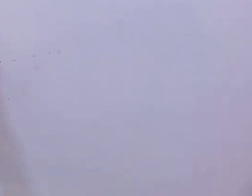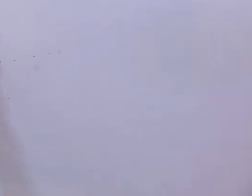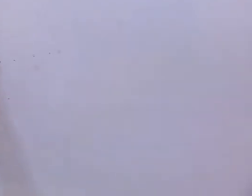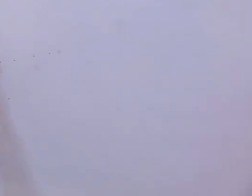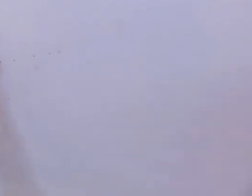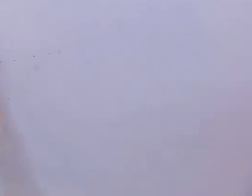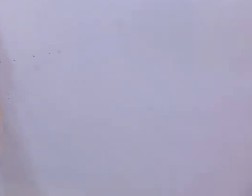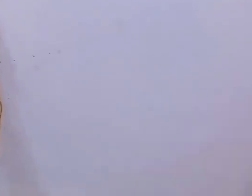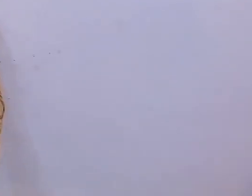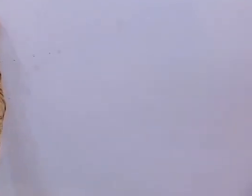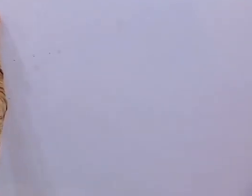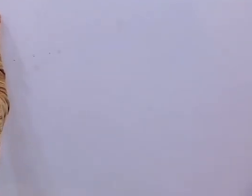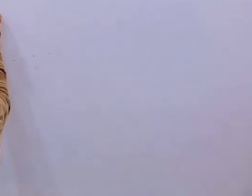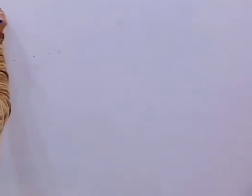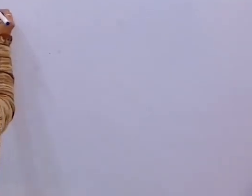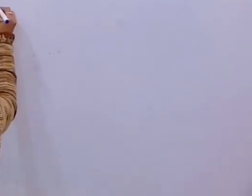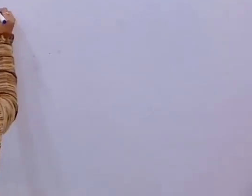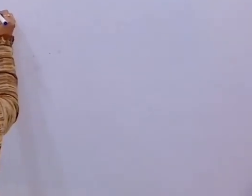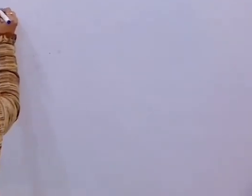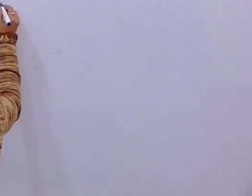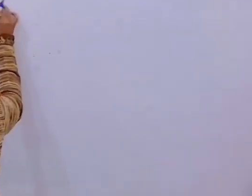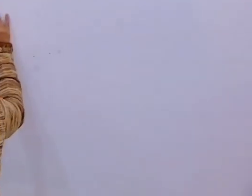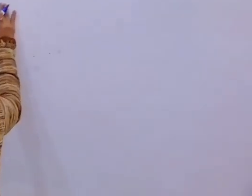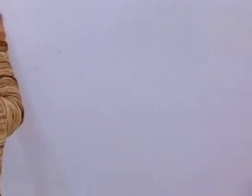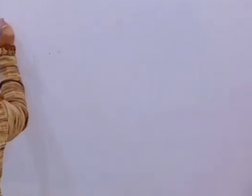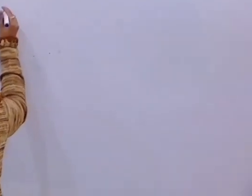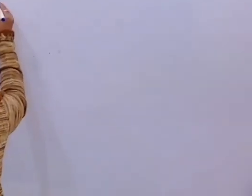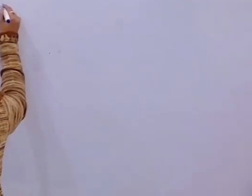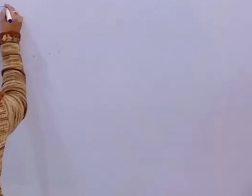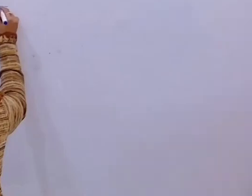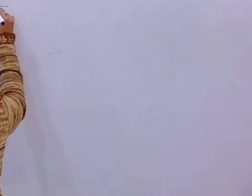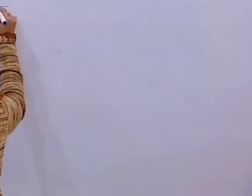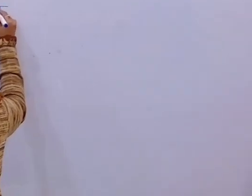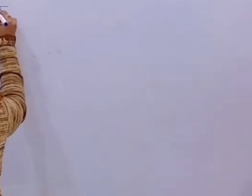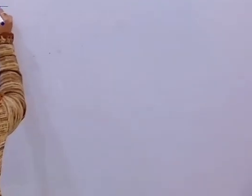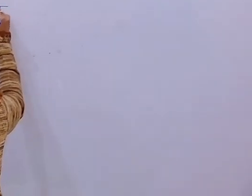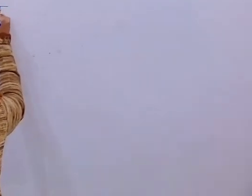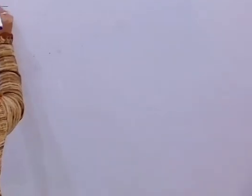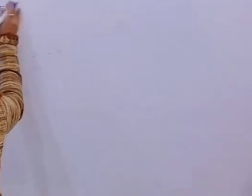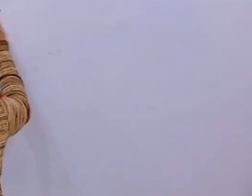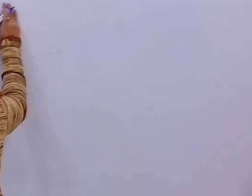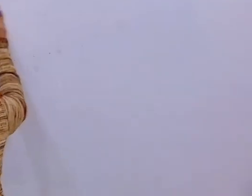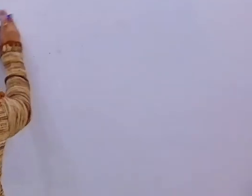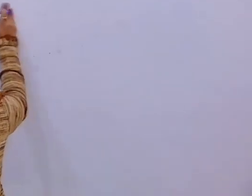तथा 5 डिग्री दक्षिण,